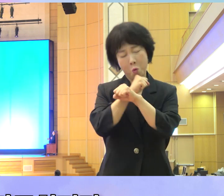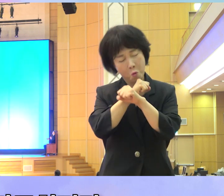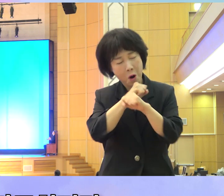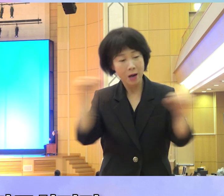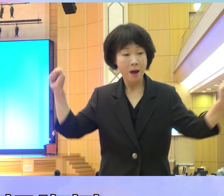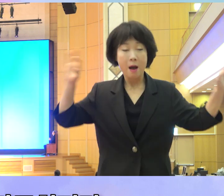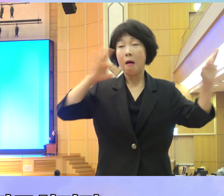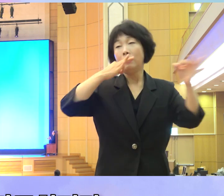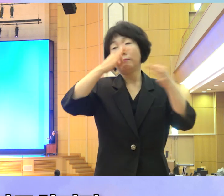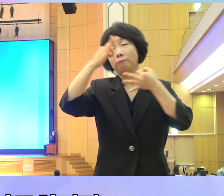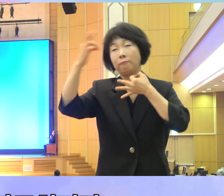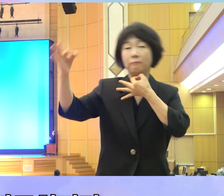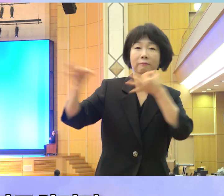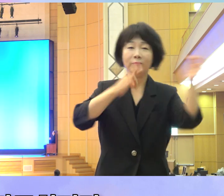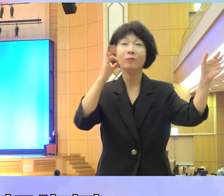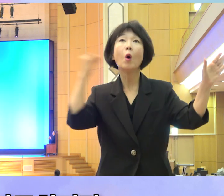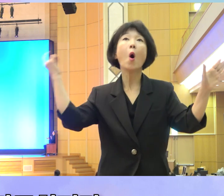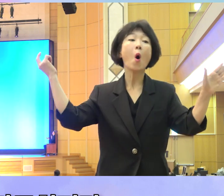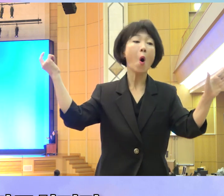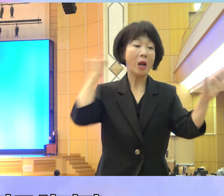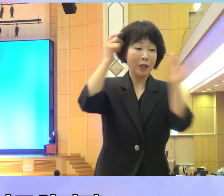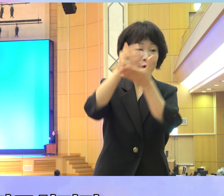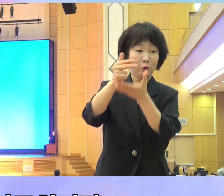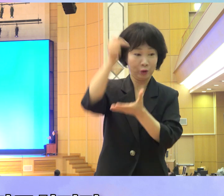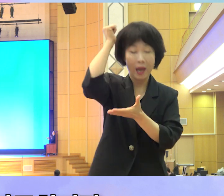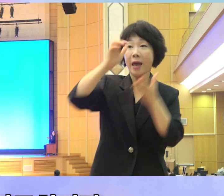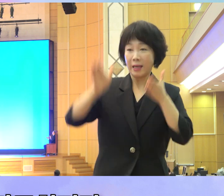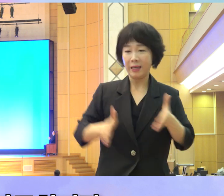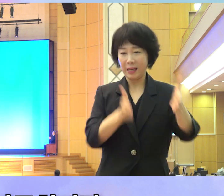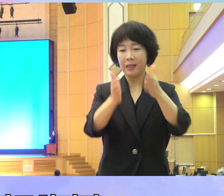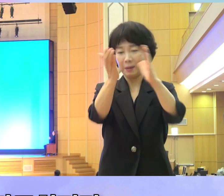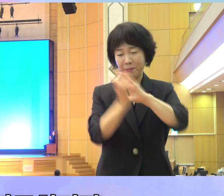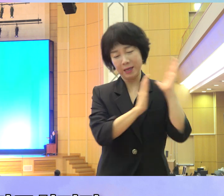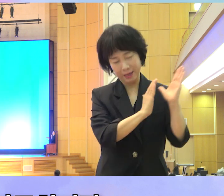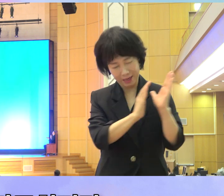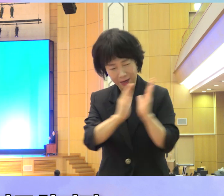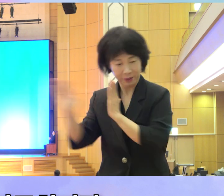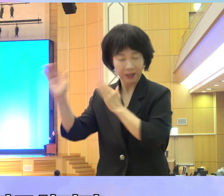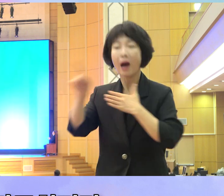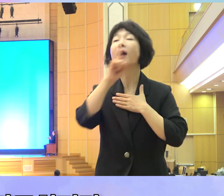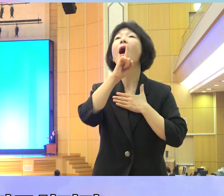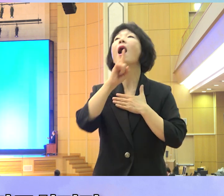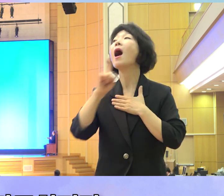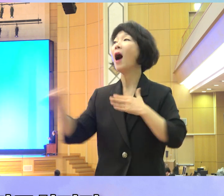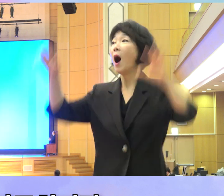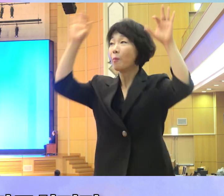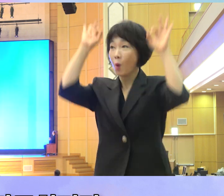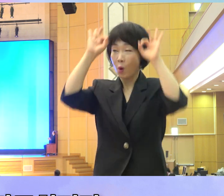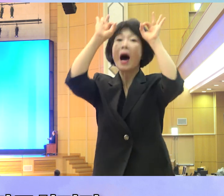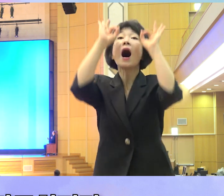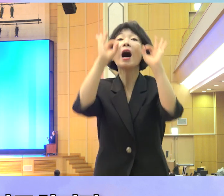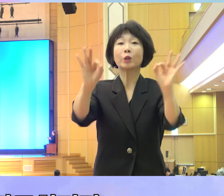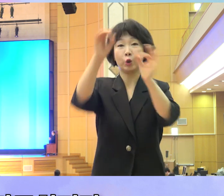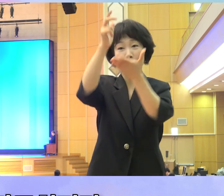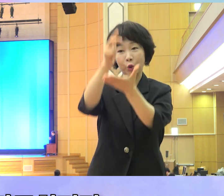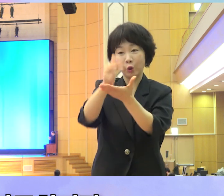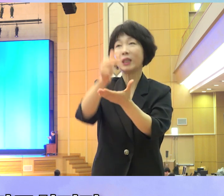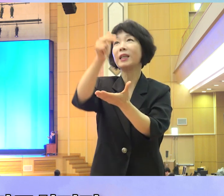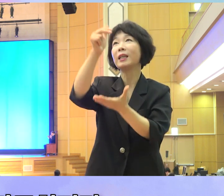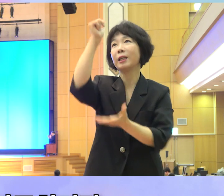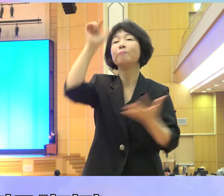우리는 광야에 외치는 소리 주의 길을 예비하라.